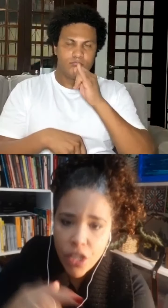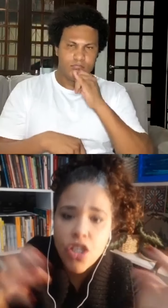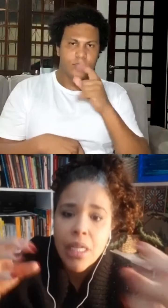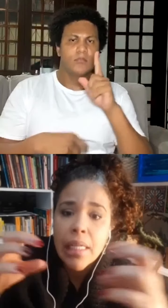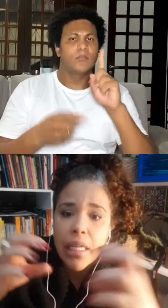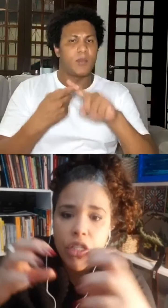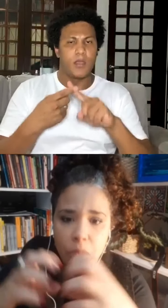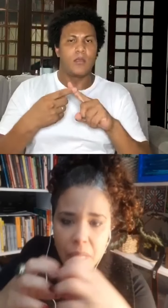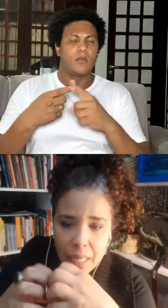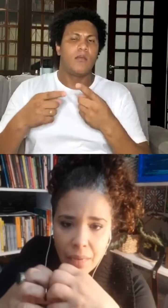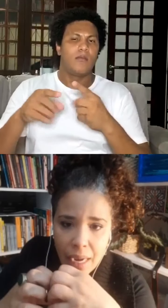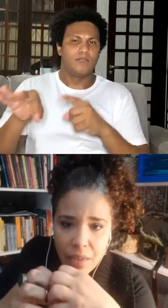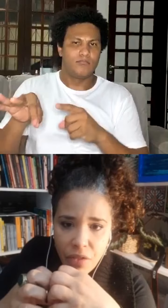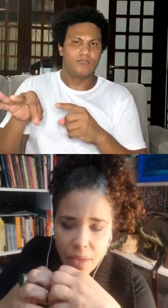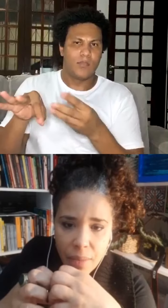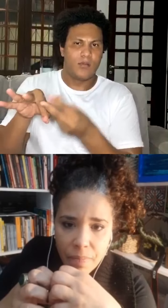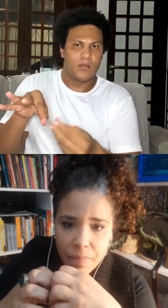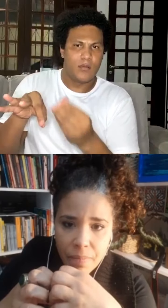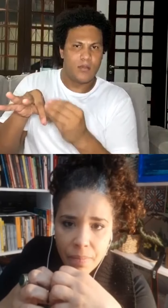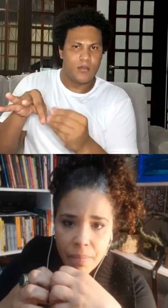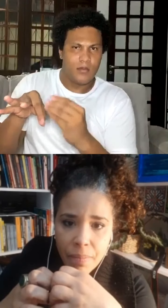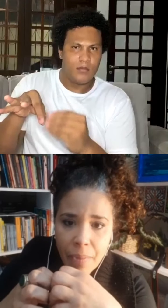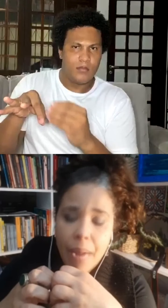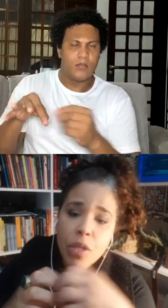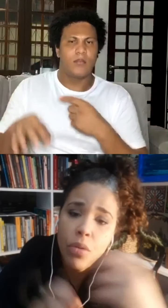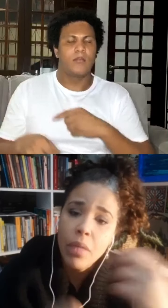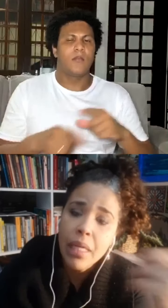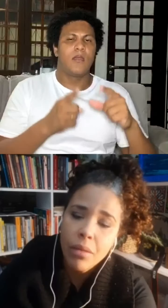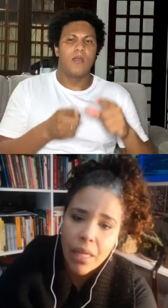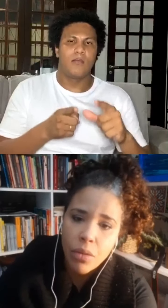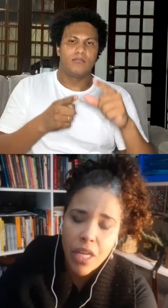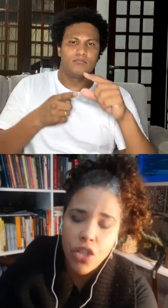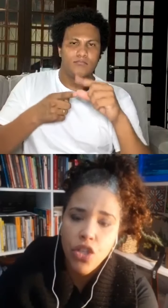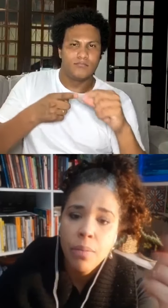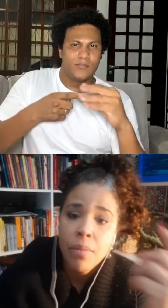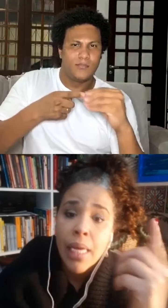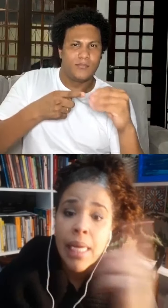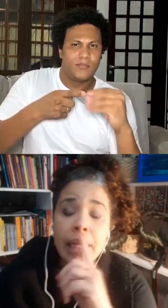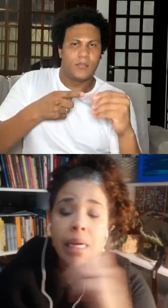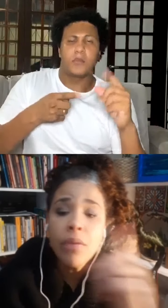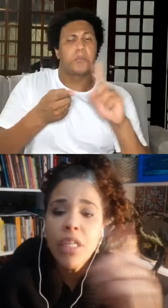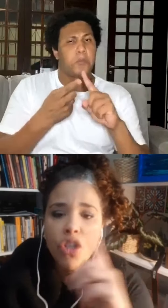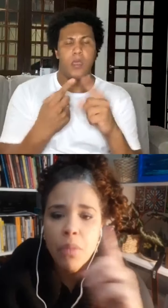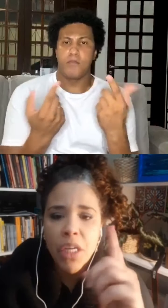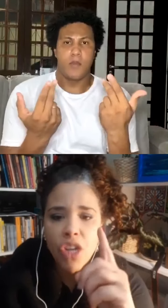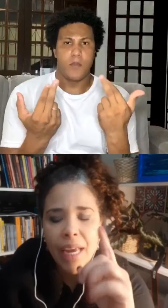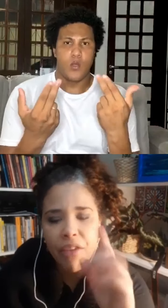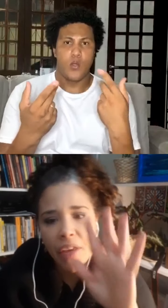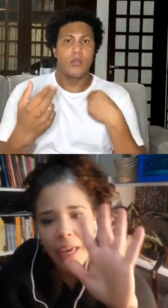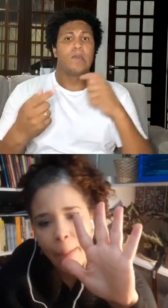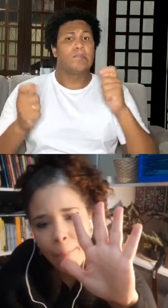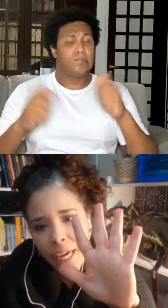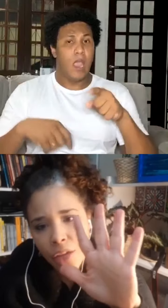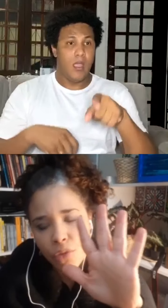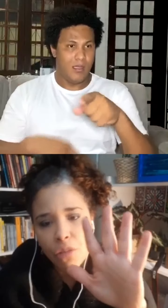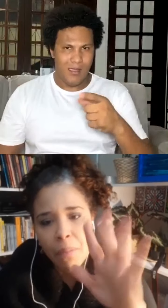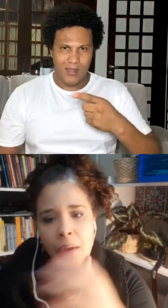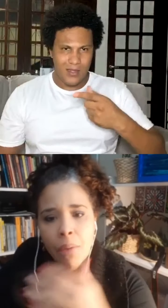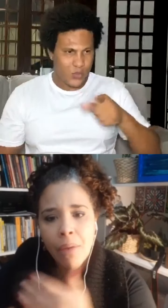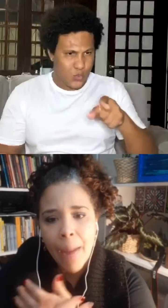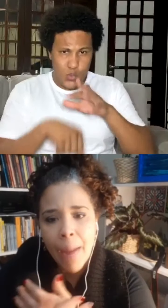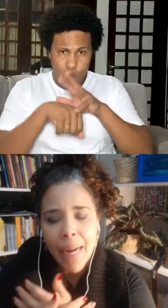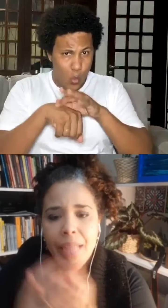pênis transmitem o HIV para a pessoa que não está doente. não transmite HIV? Aperto de